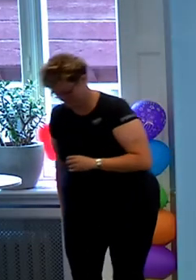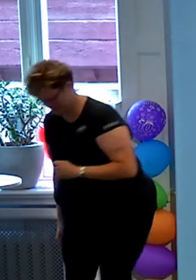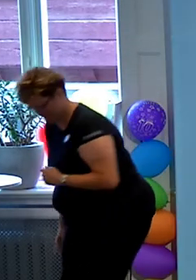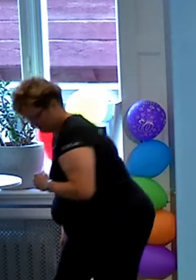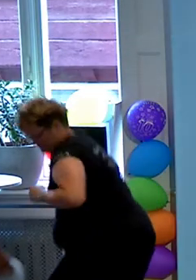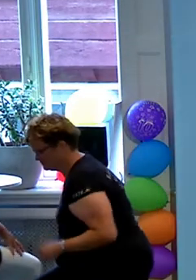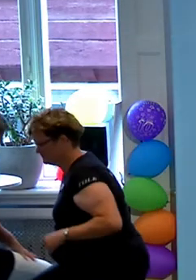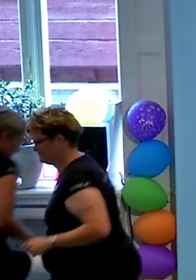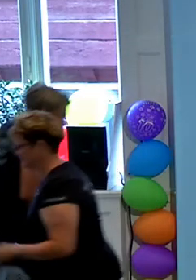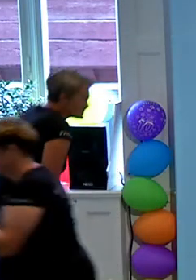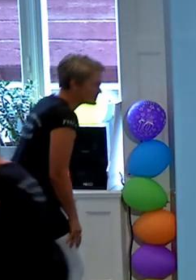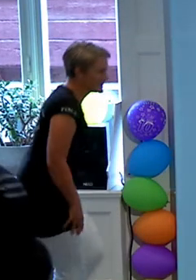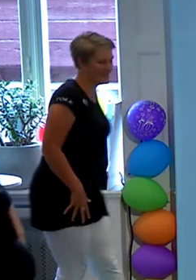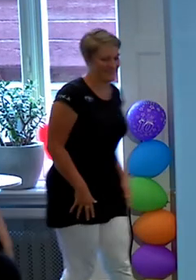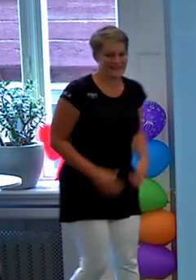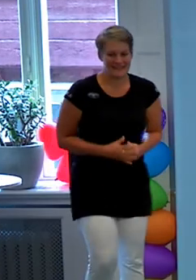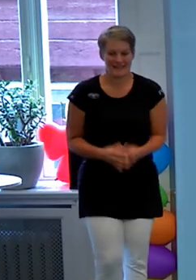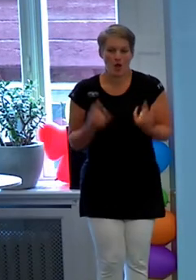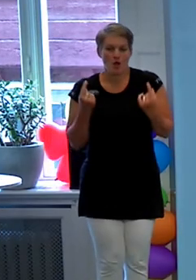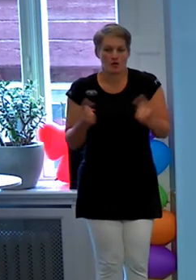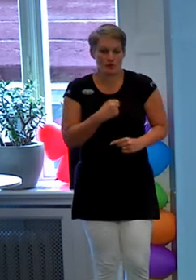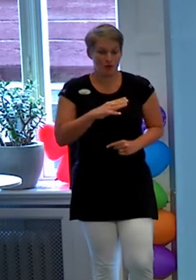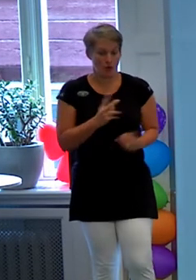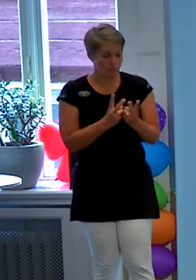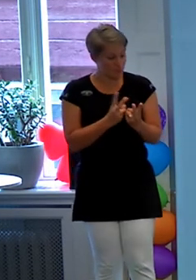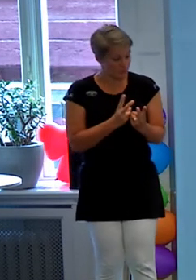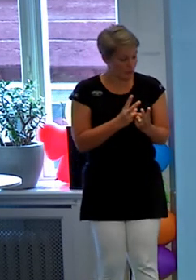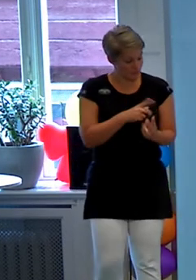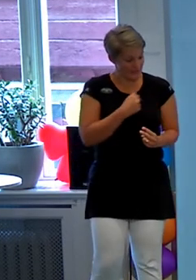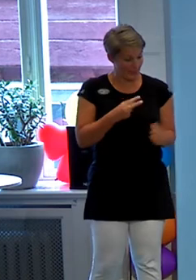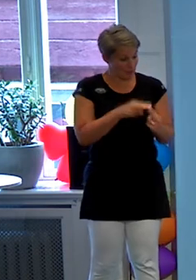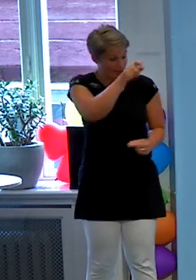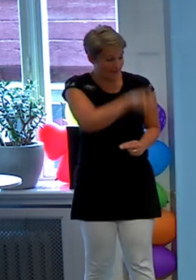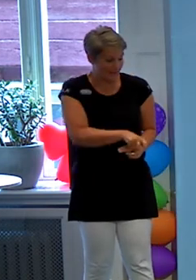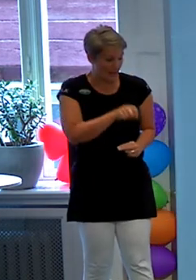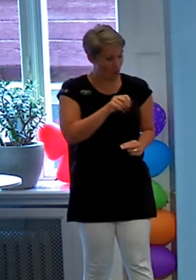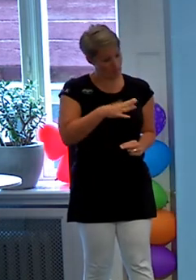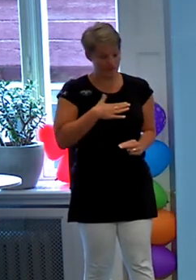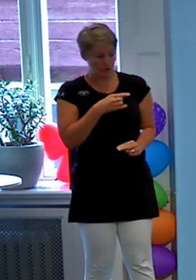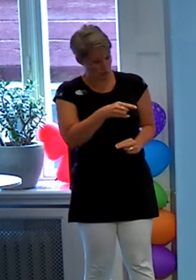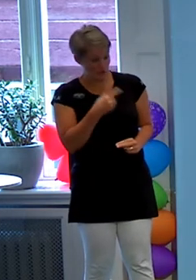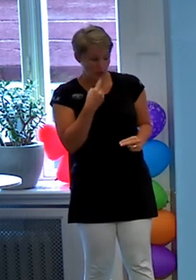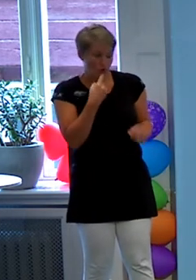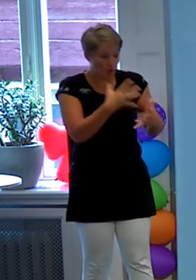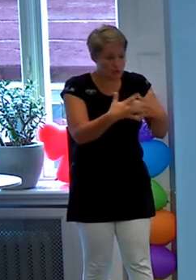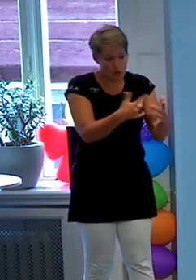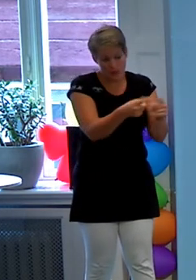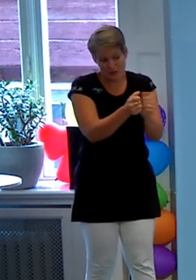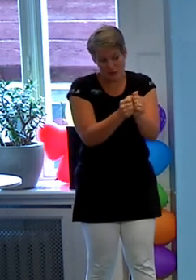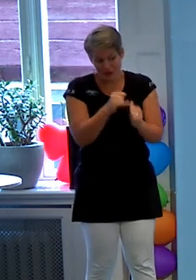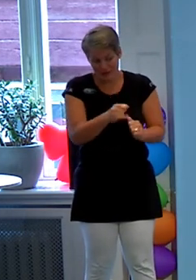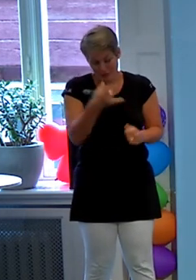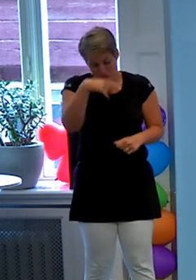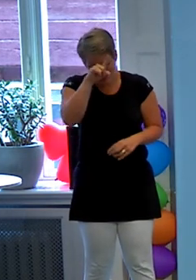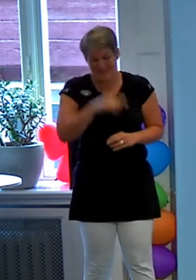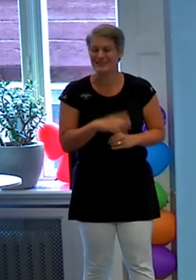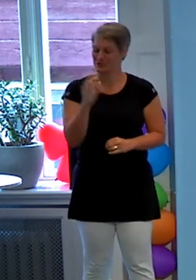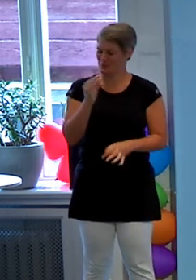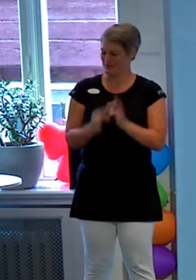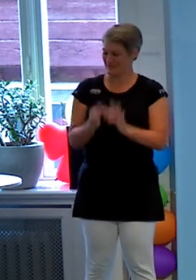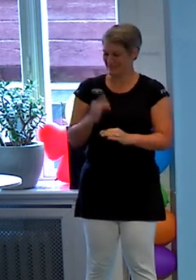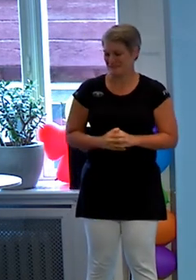Underbart att vi har. Kan vi höra av oss med när vi tycker det är saker du ska säga? Ja, absolut. Ja, vad bra. Men det här, för då är det ju